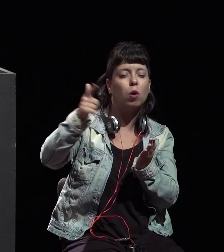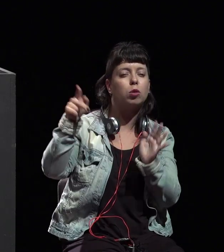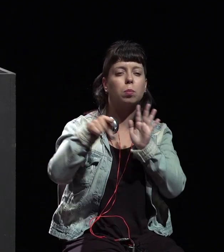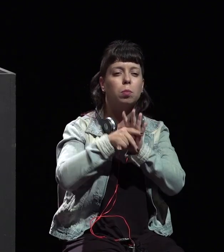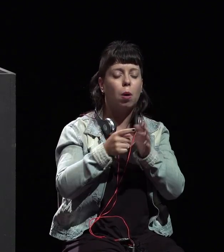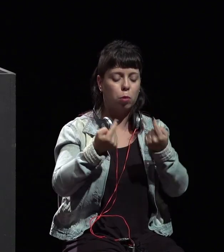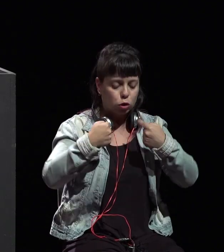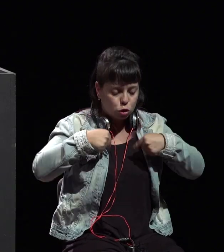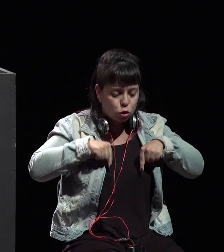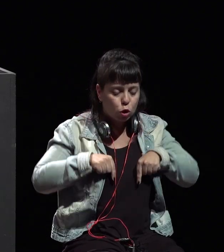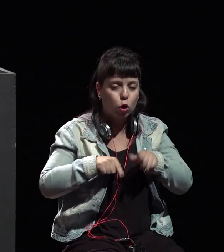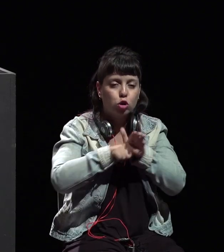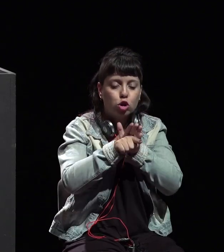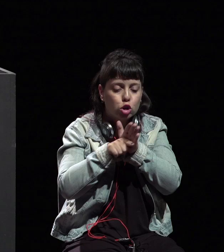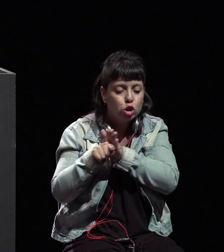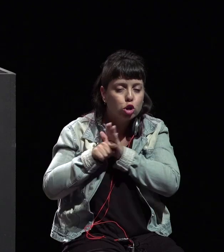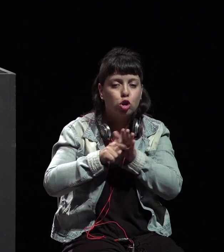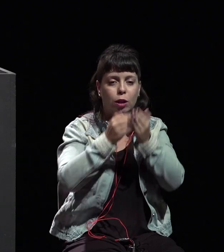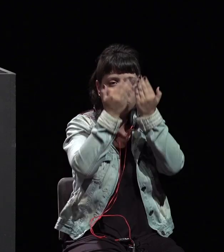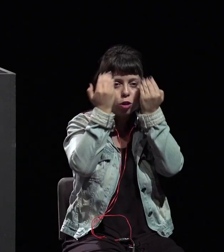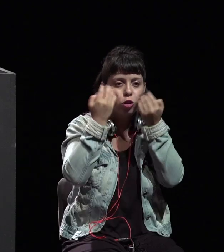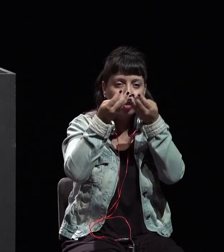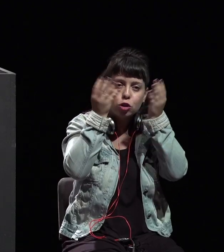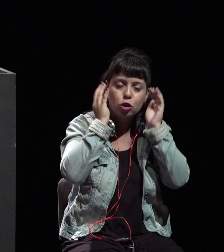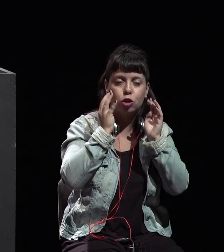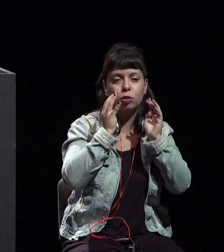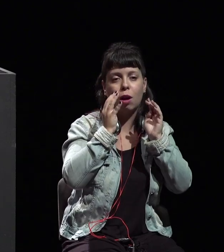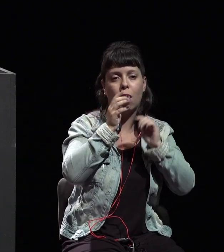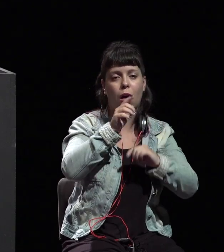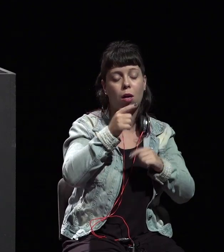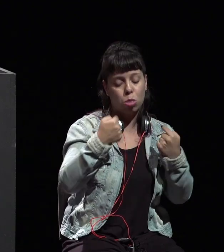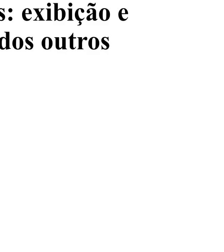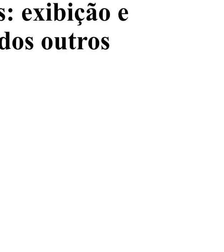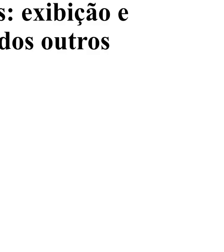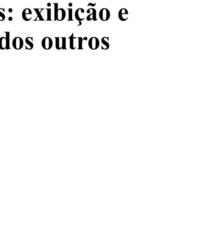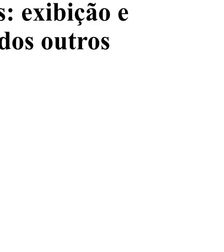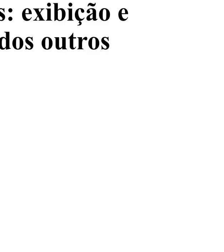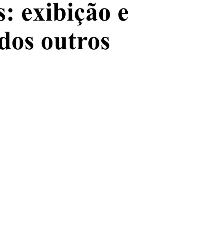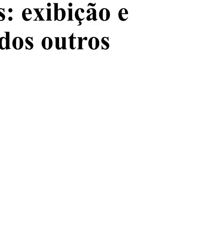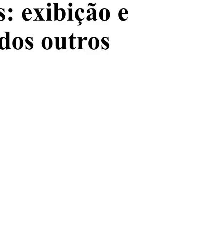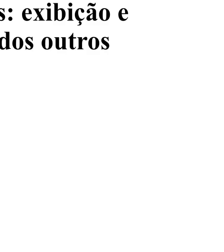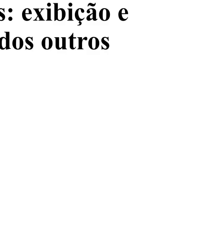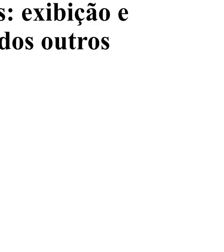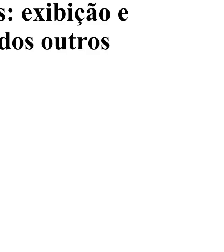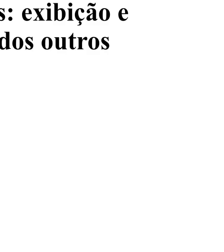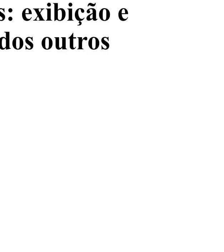relações entre antropologia, literatura e arte. Pedro, por favor.